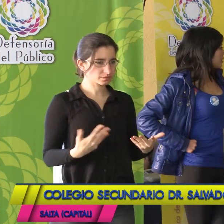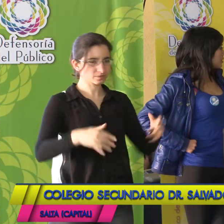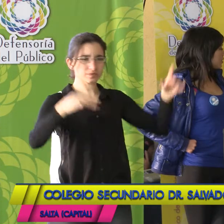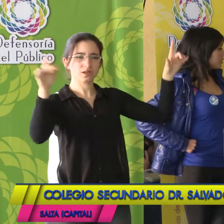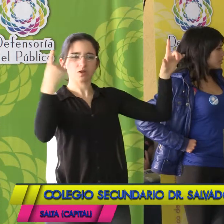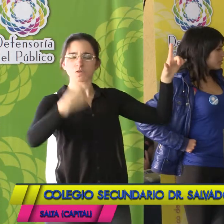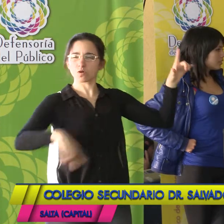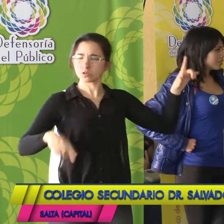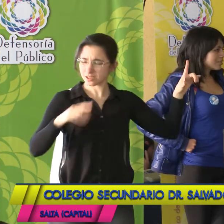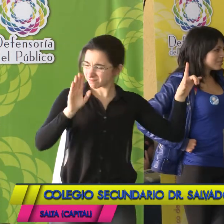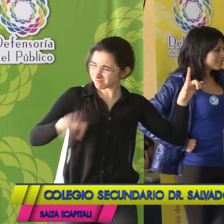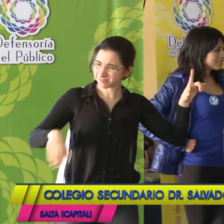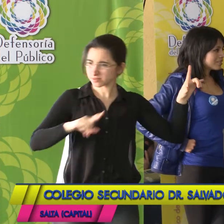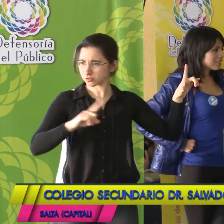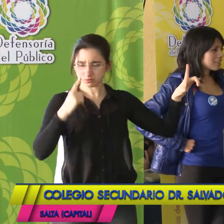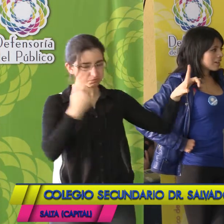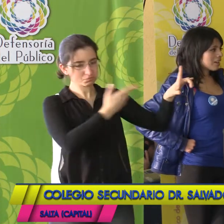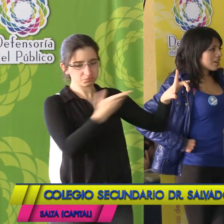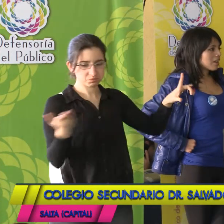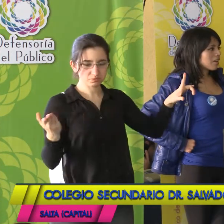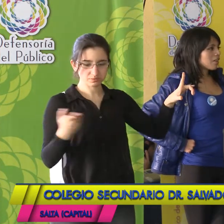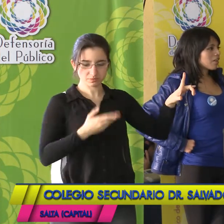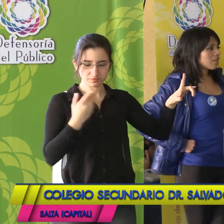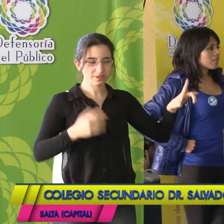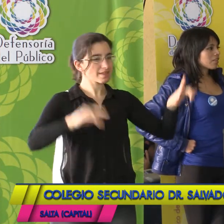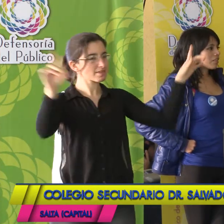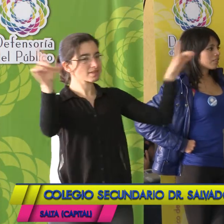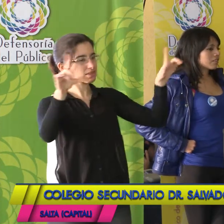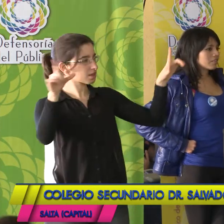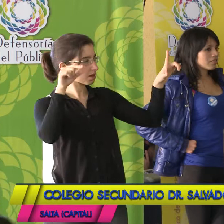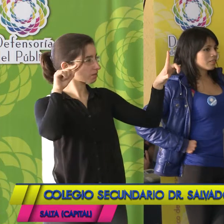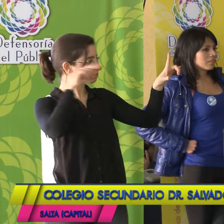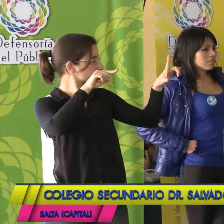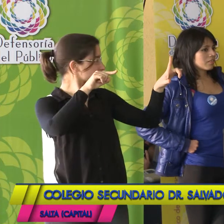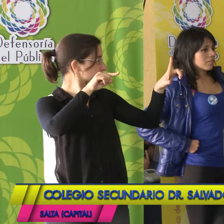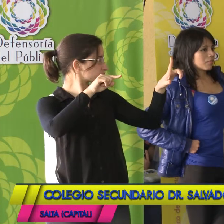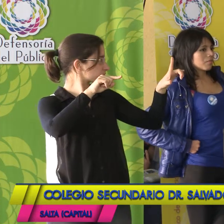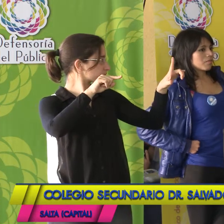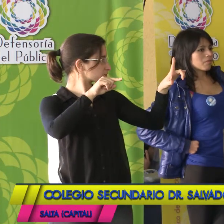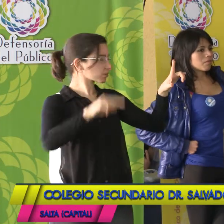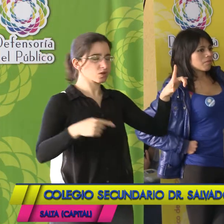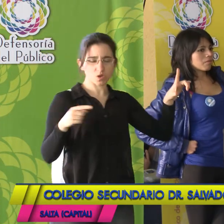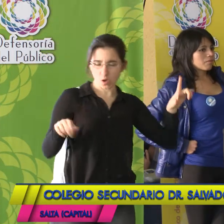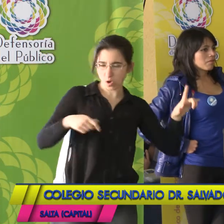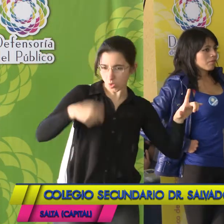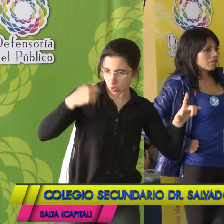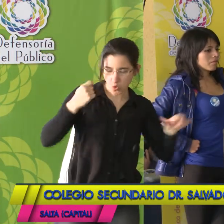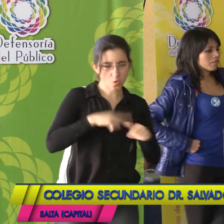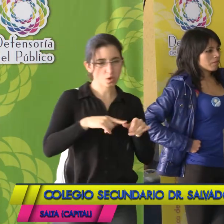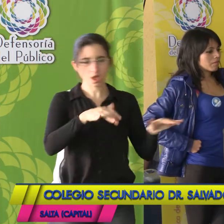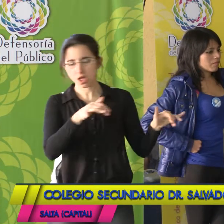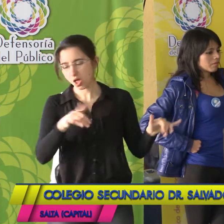lado negativo de los jóvenes, porque la mayoría de los medios de comunicación nos muestran como drogadictos, alcohólicos